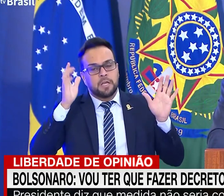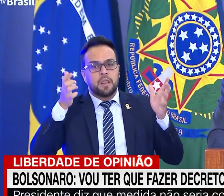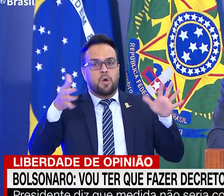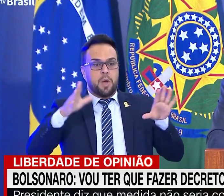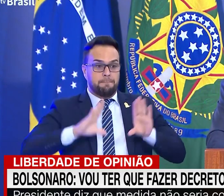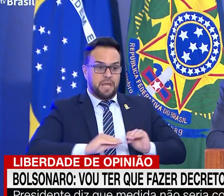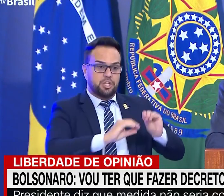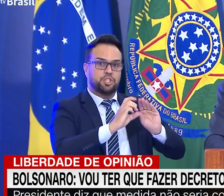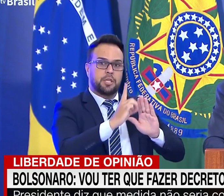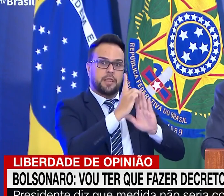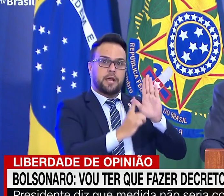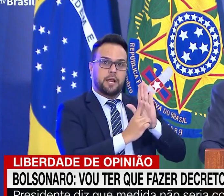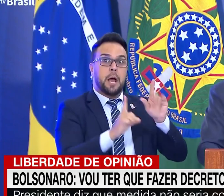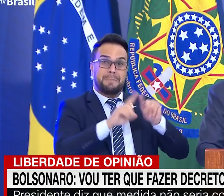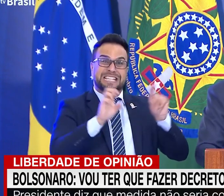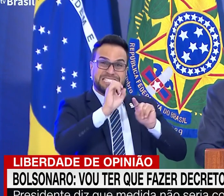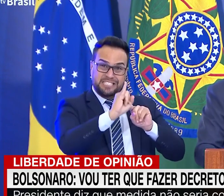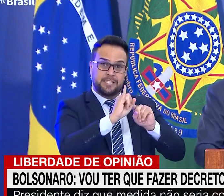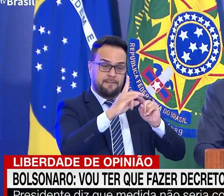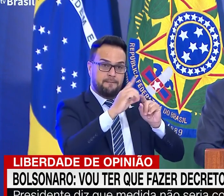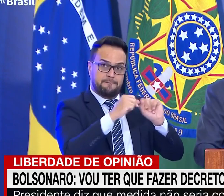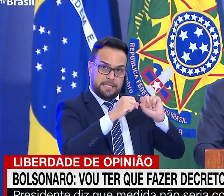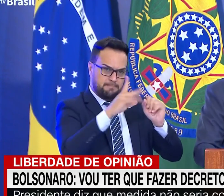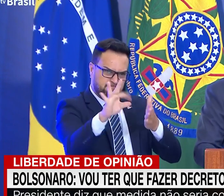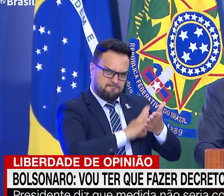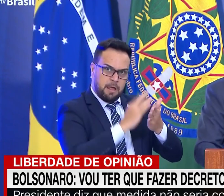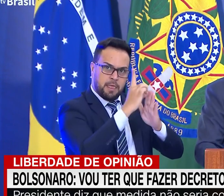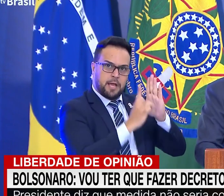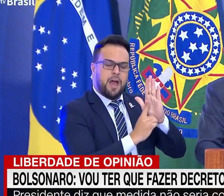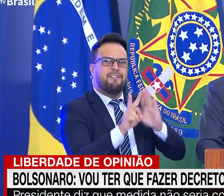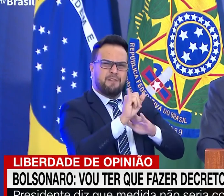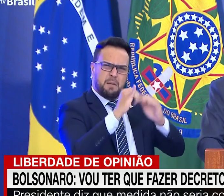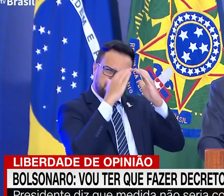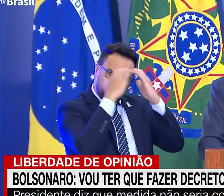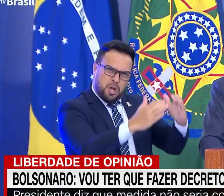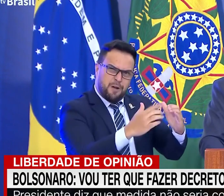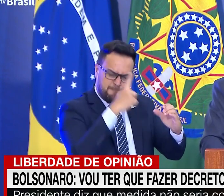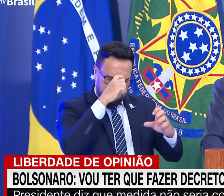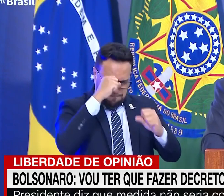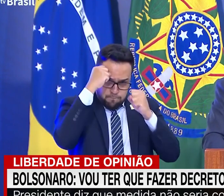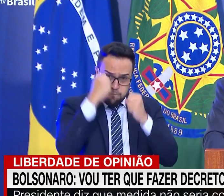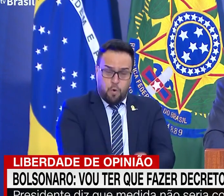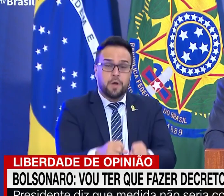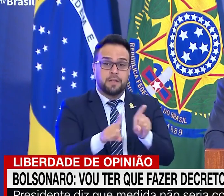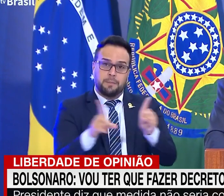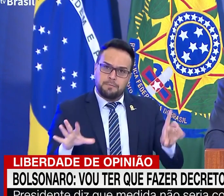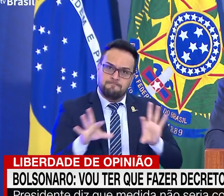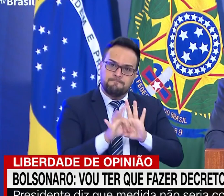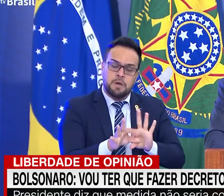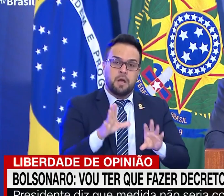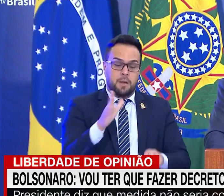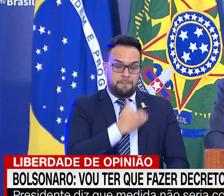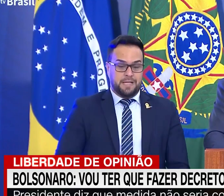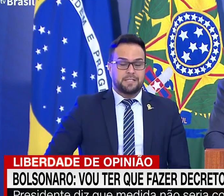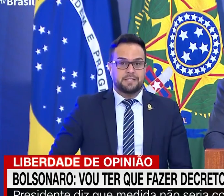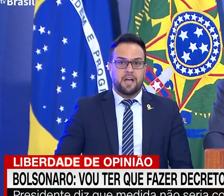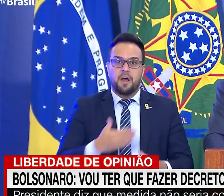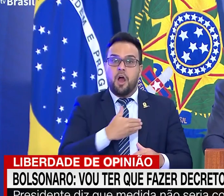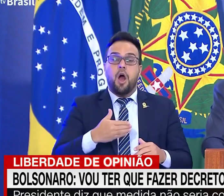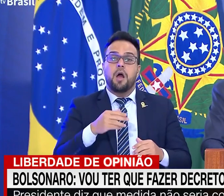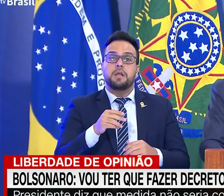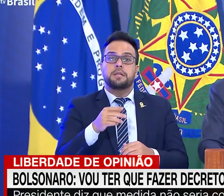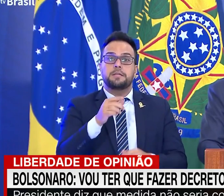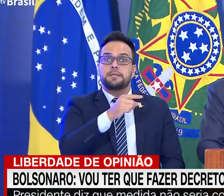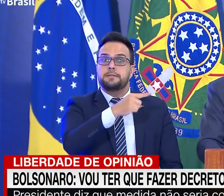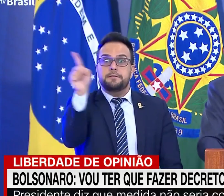ele será cumprido e com todas as forças que todas as meninas têm e não será que o atestado